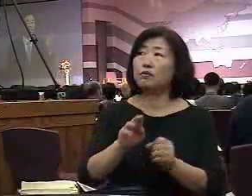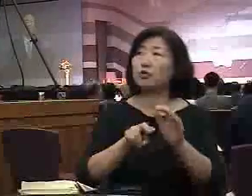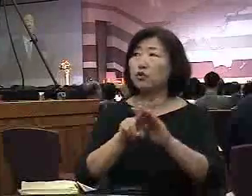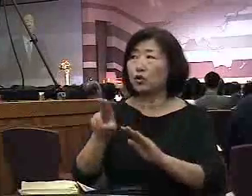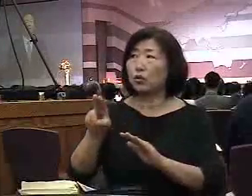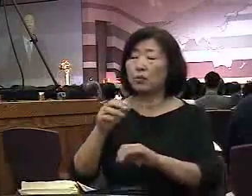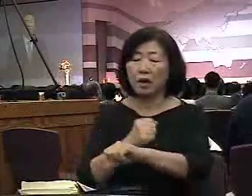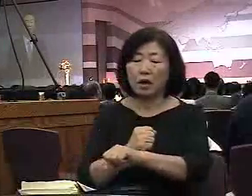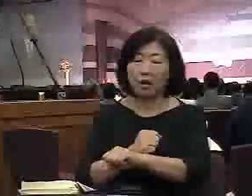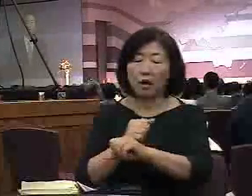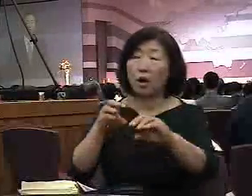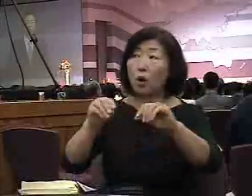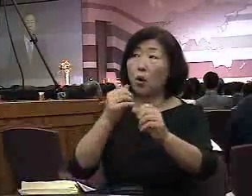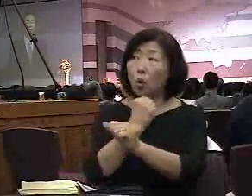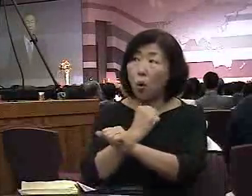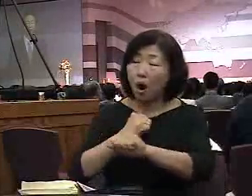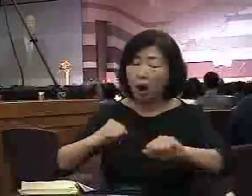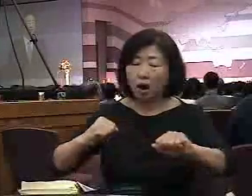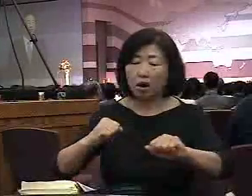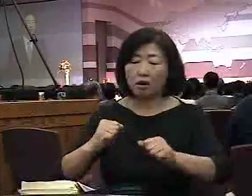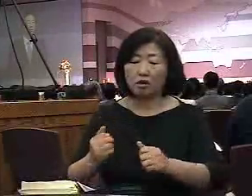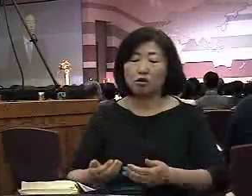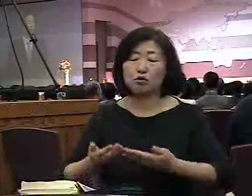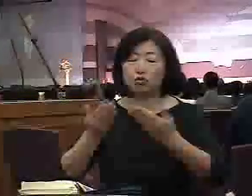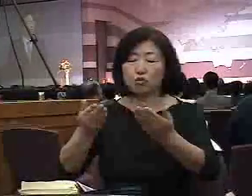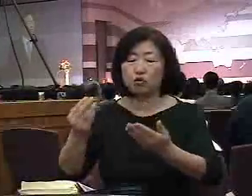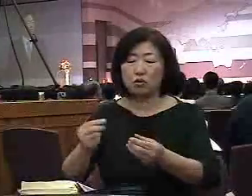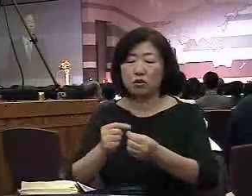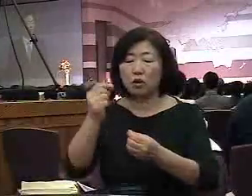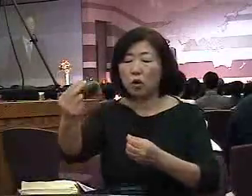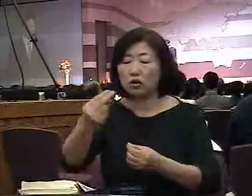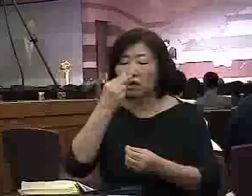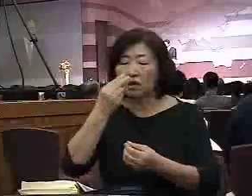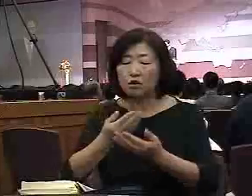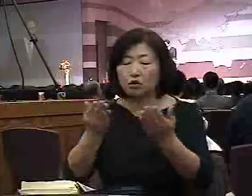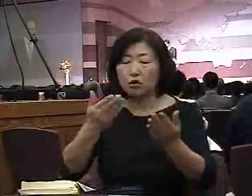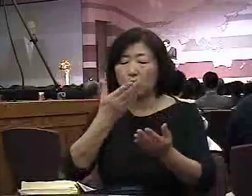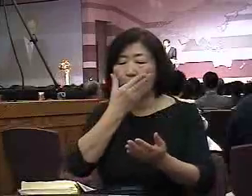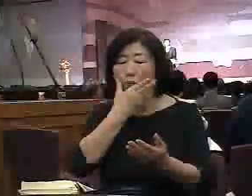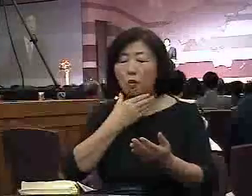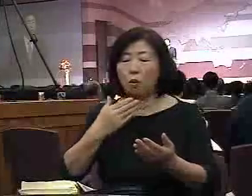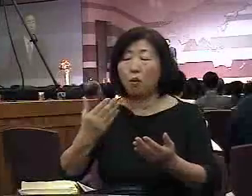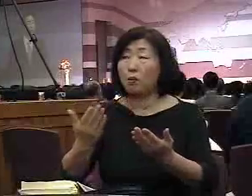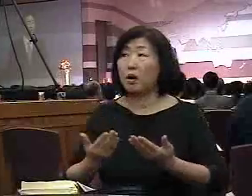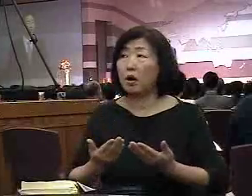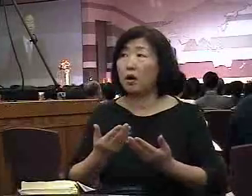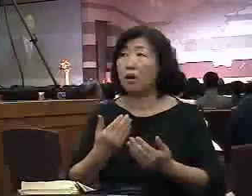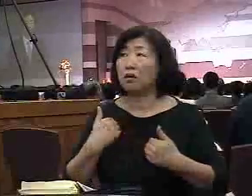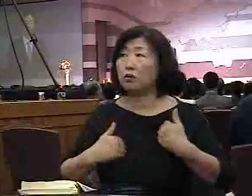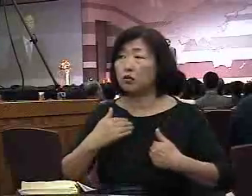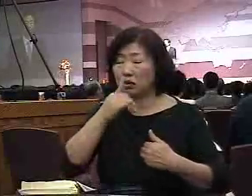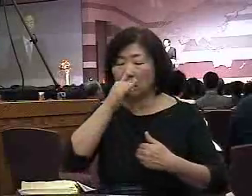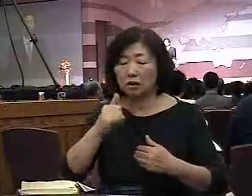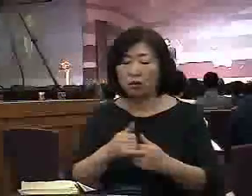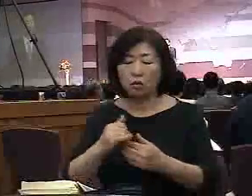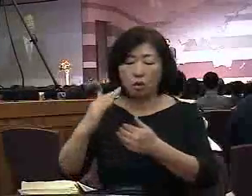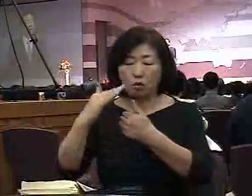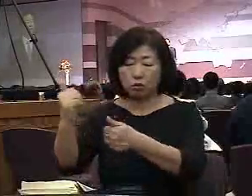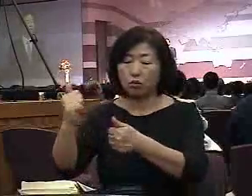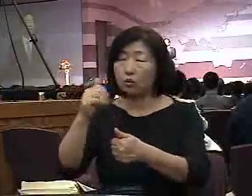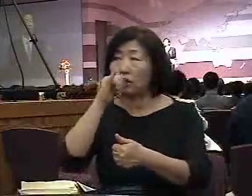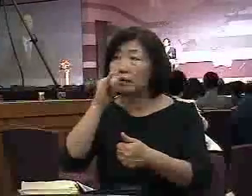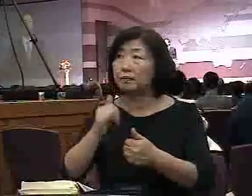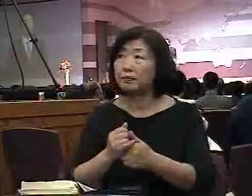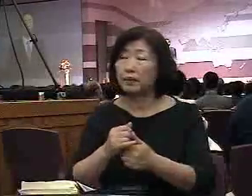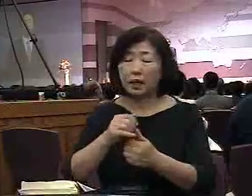광야를 지나야 내가 너에게 주는 영생을 주는 축복을 받아 누릴 수 있다. 이렇게 부르신 것입니다.